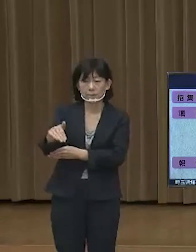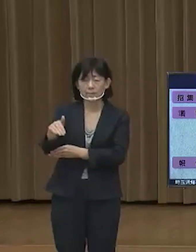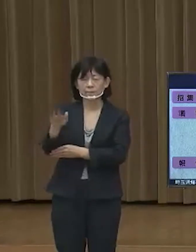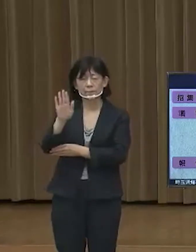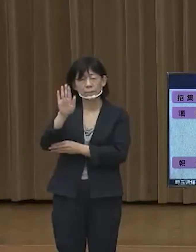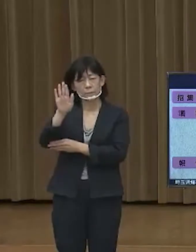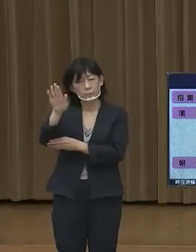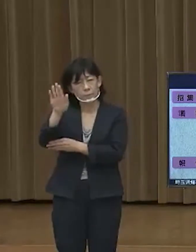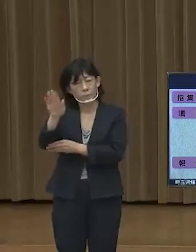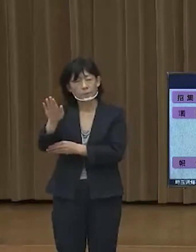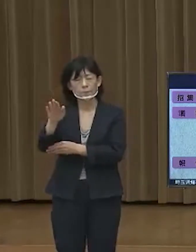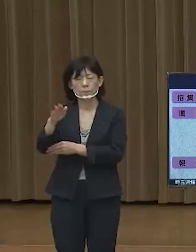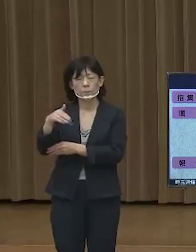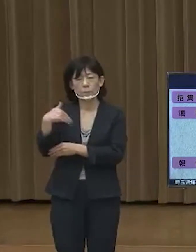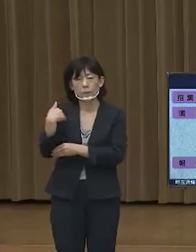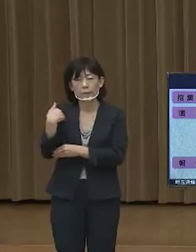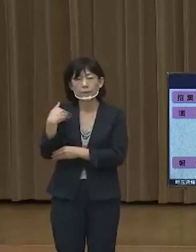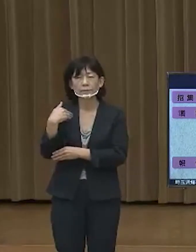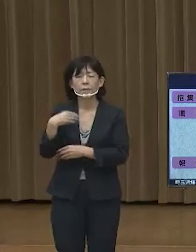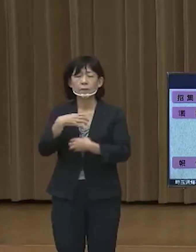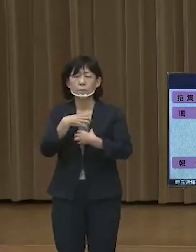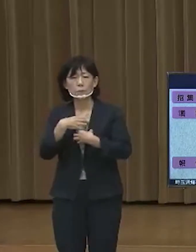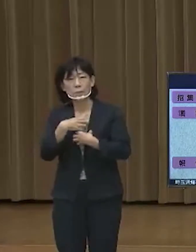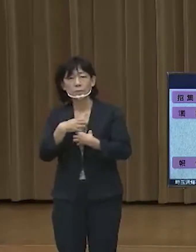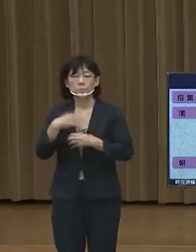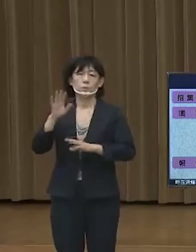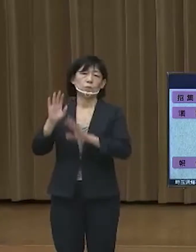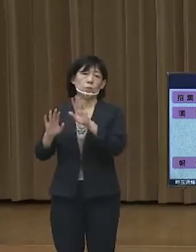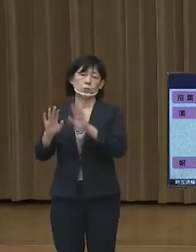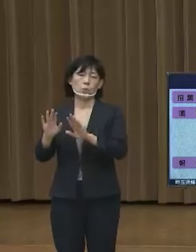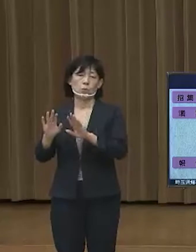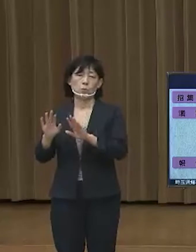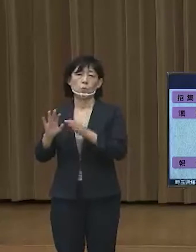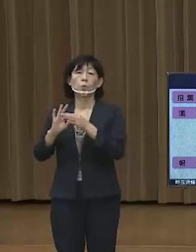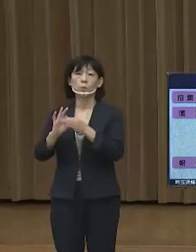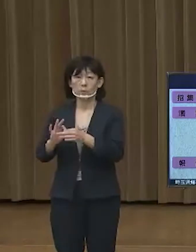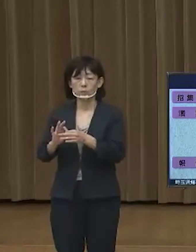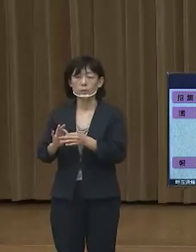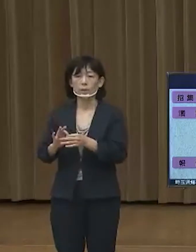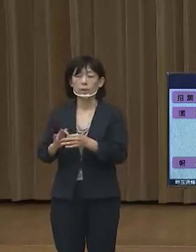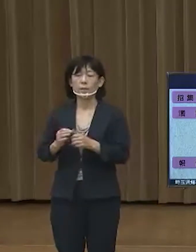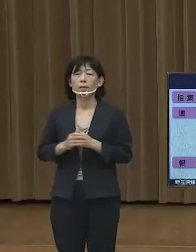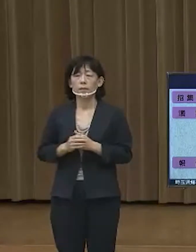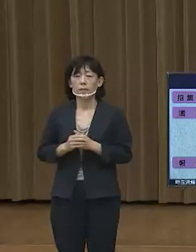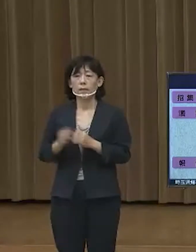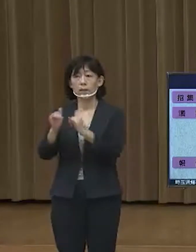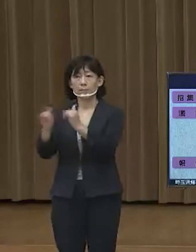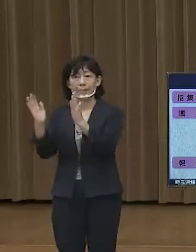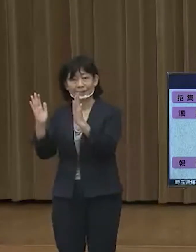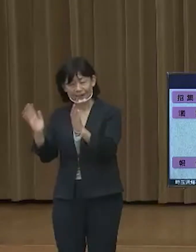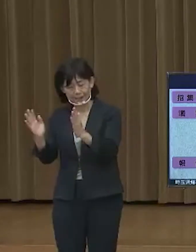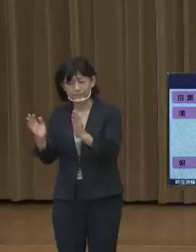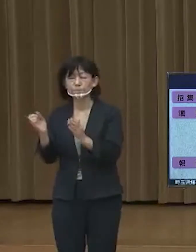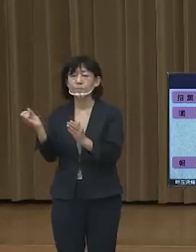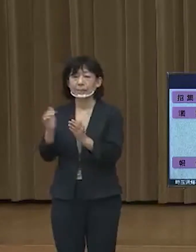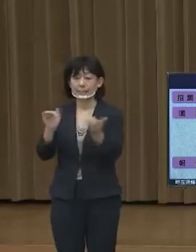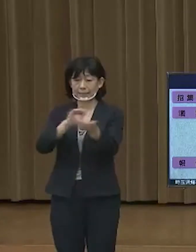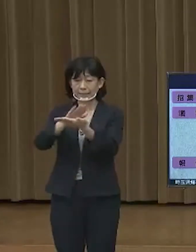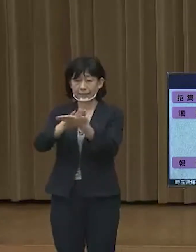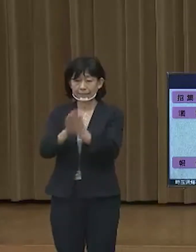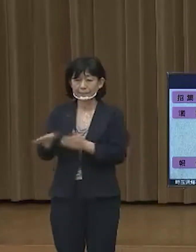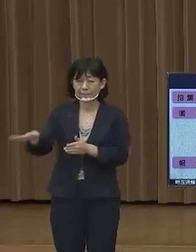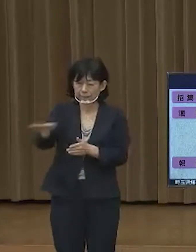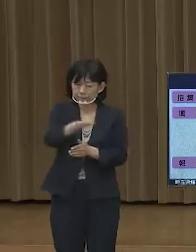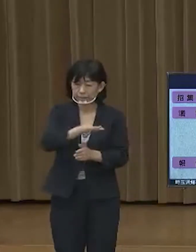きも不透明な状況であり、我々としてもこのようなその民間あるいは埼玉県全体における